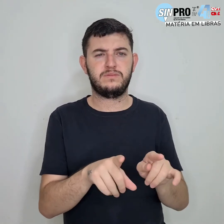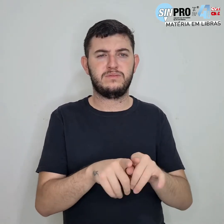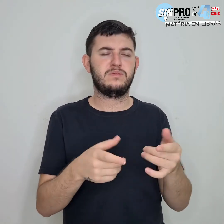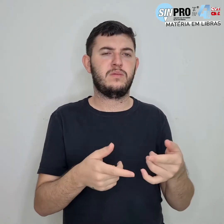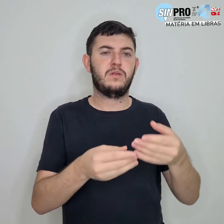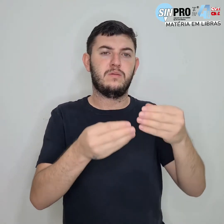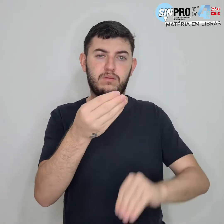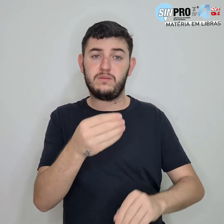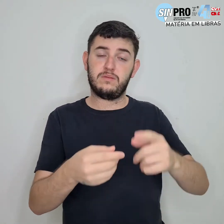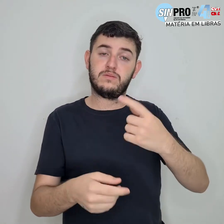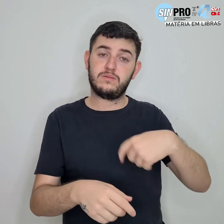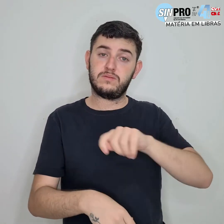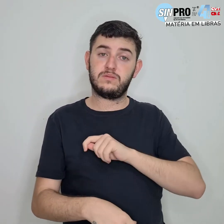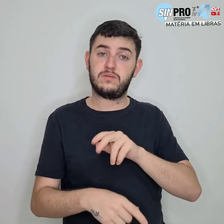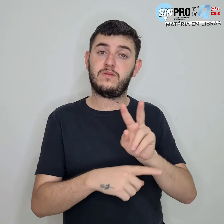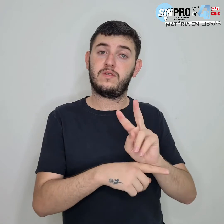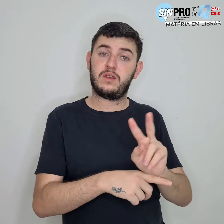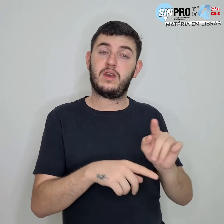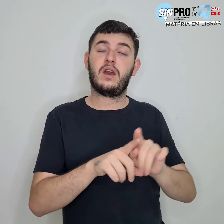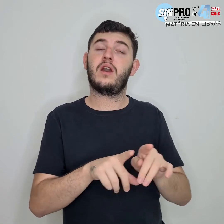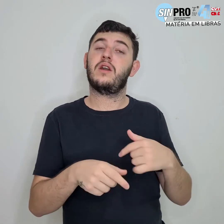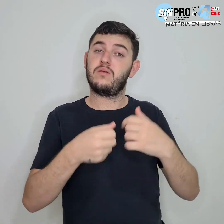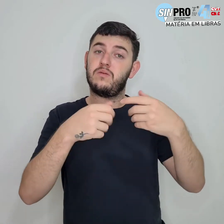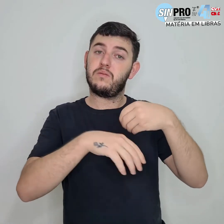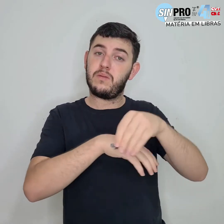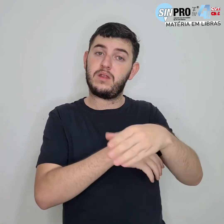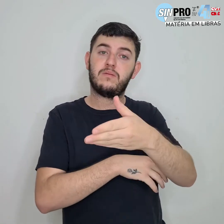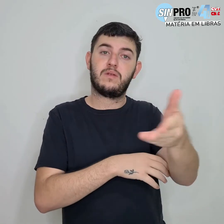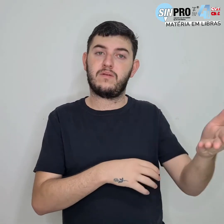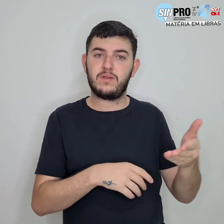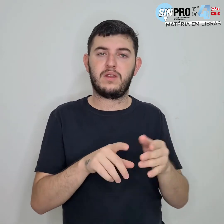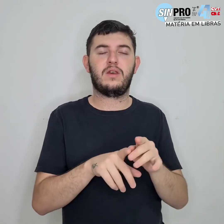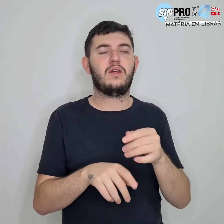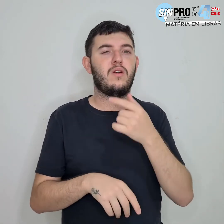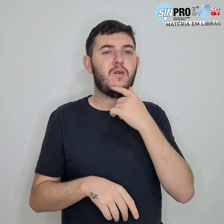aqui a reflexão, finaliza Cláudio Antunes, diretor do Simpro-DF.